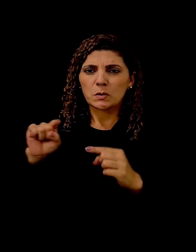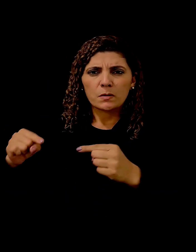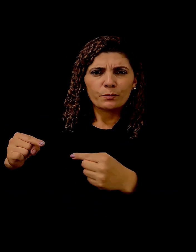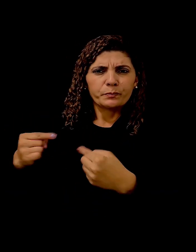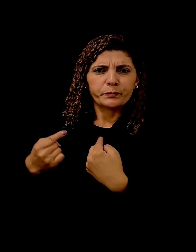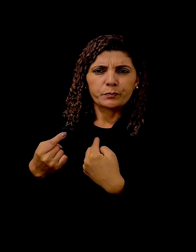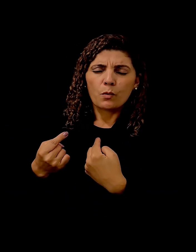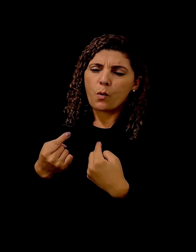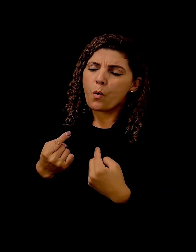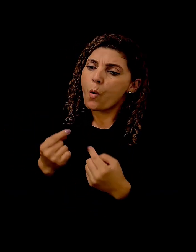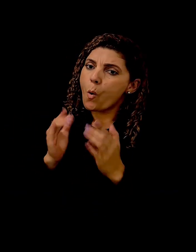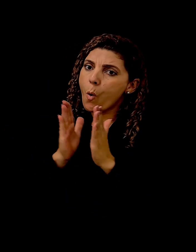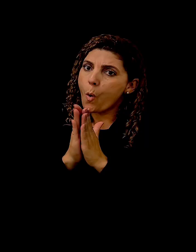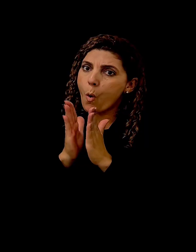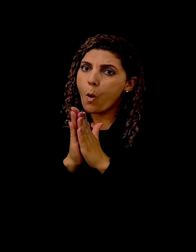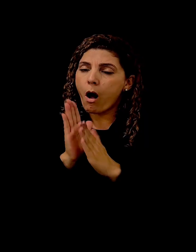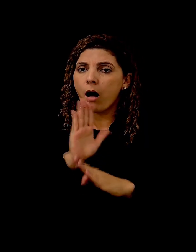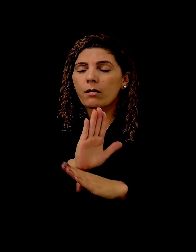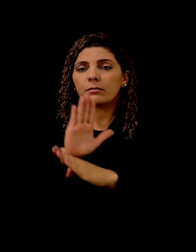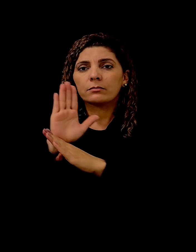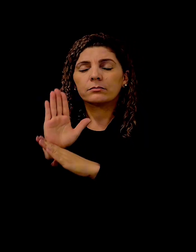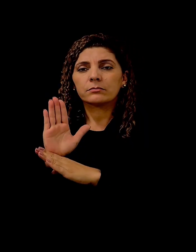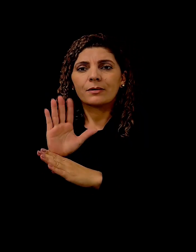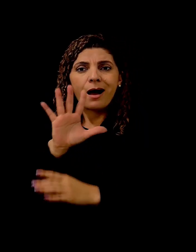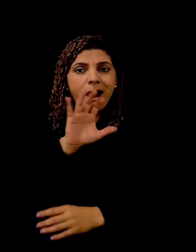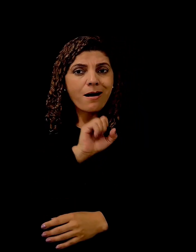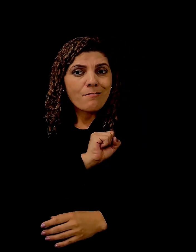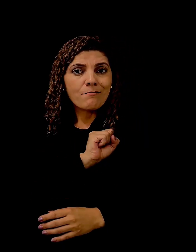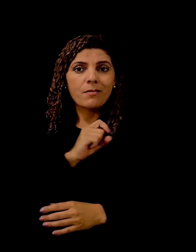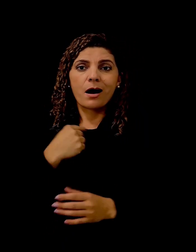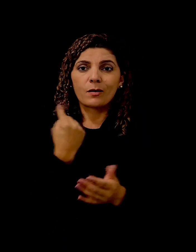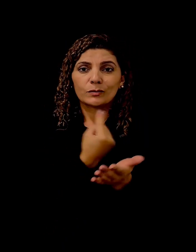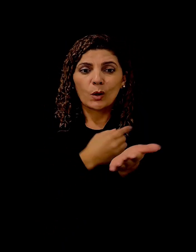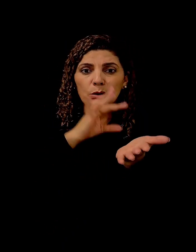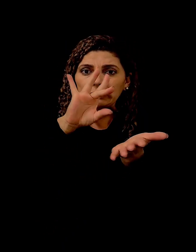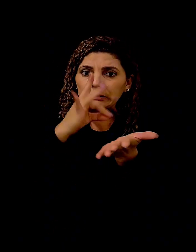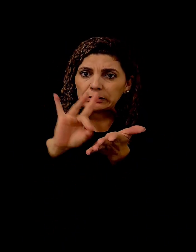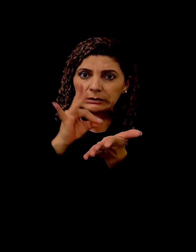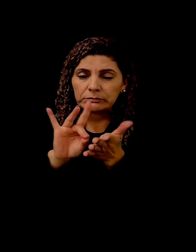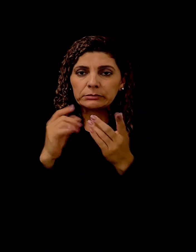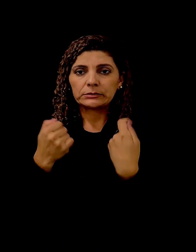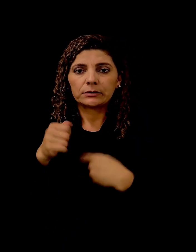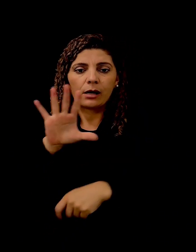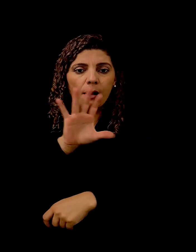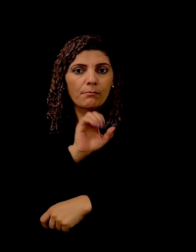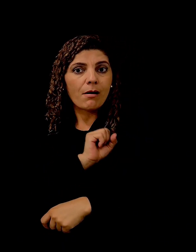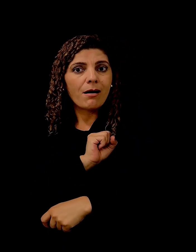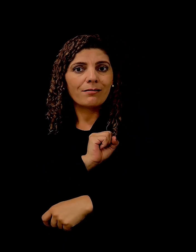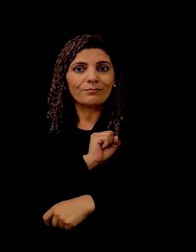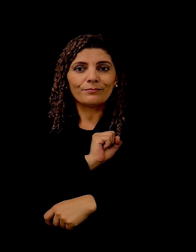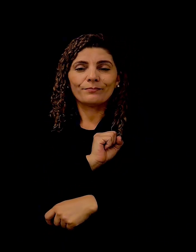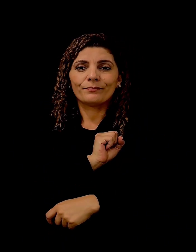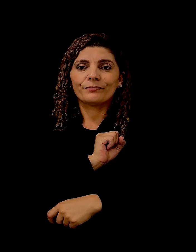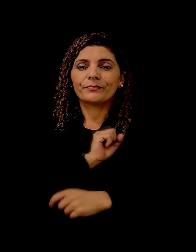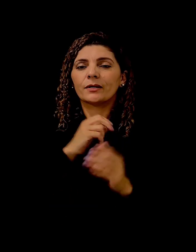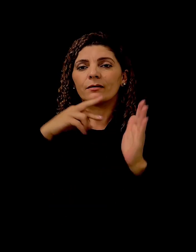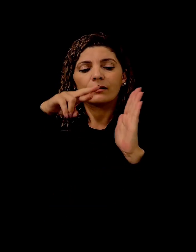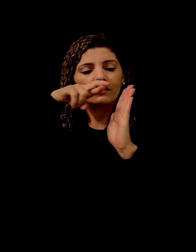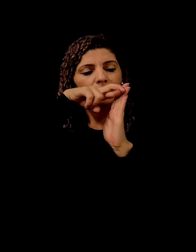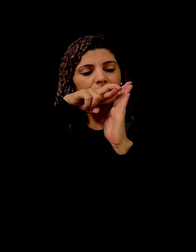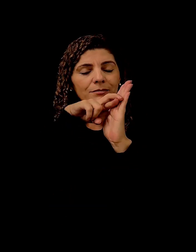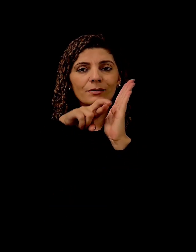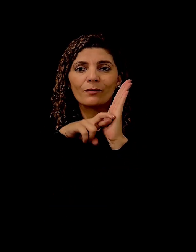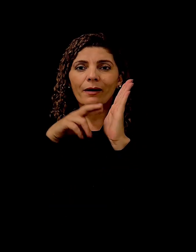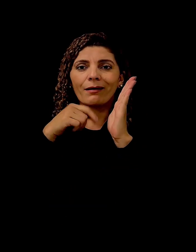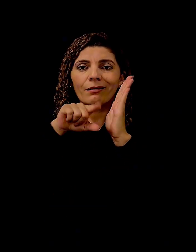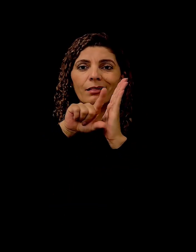orai pelos vossos inimigos, amai os vossos inimigos. Quer dizer, são regras, são leis, são